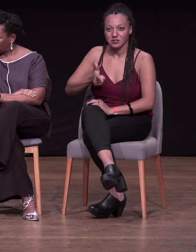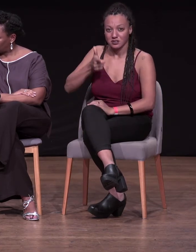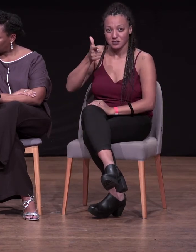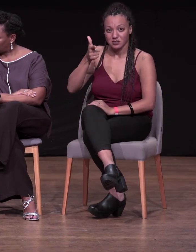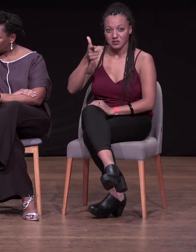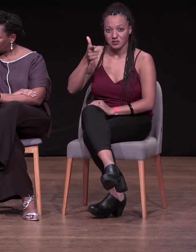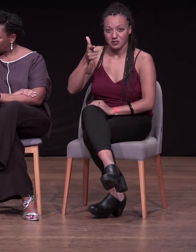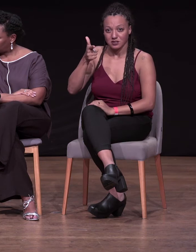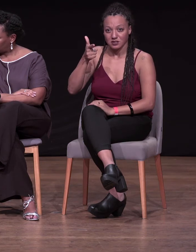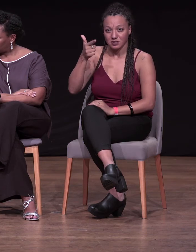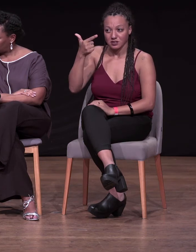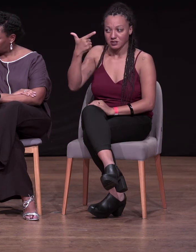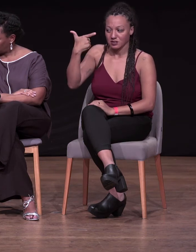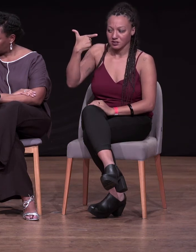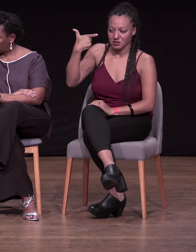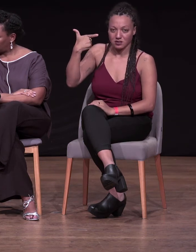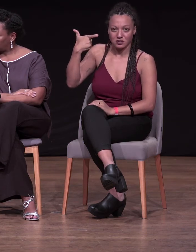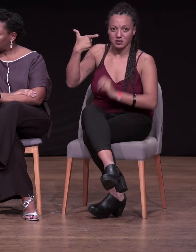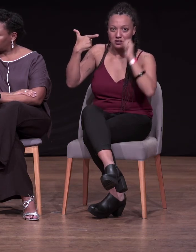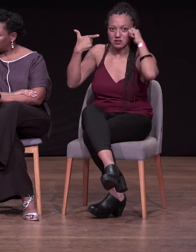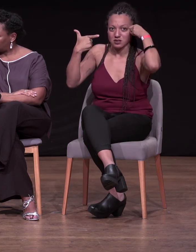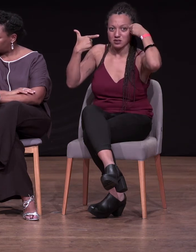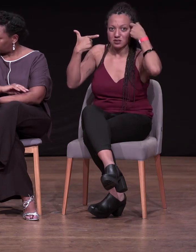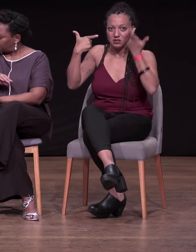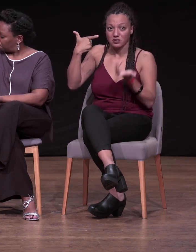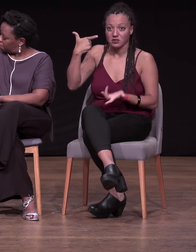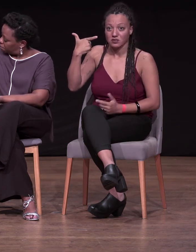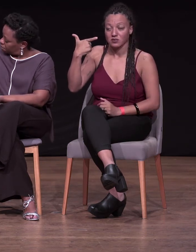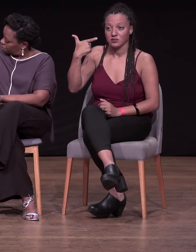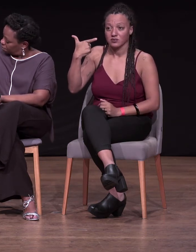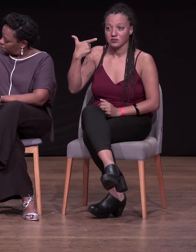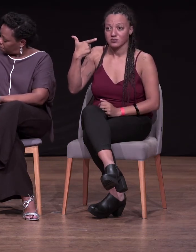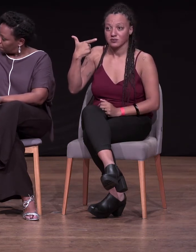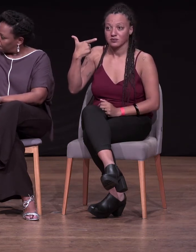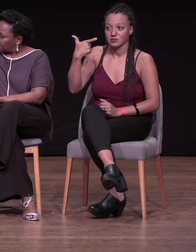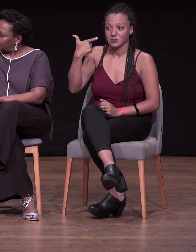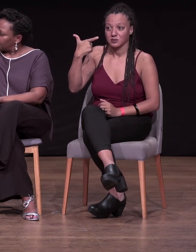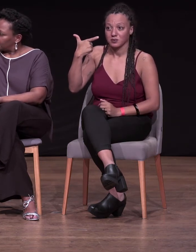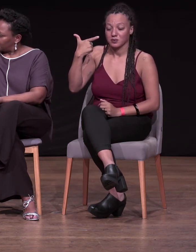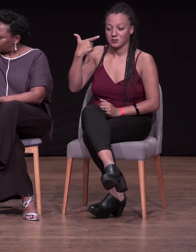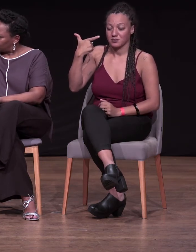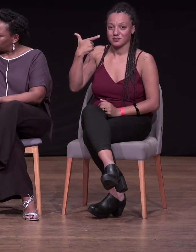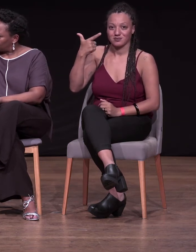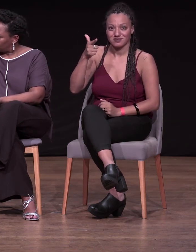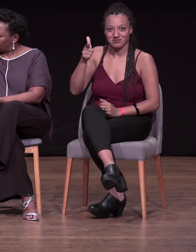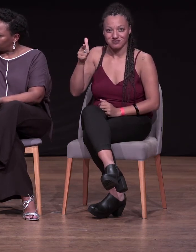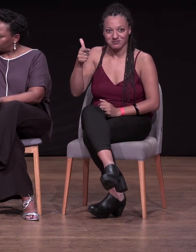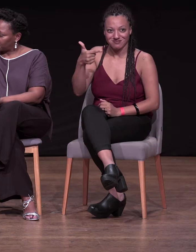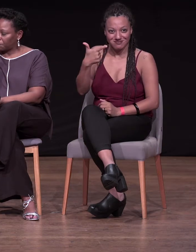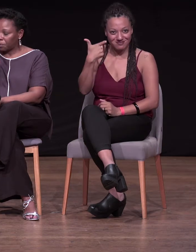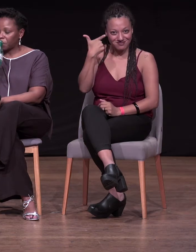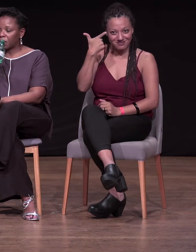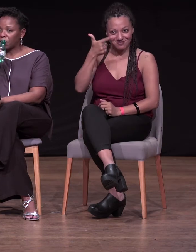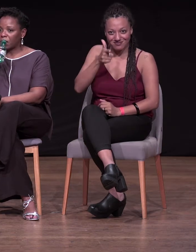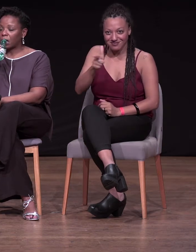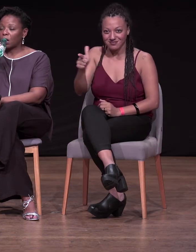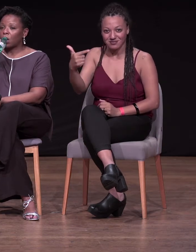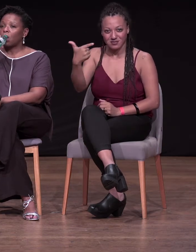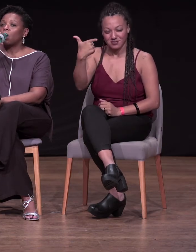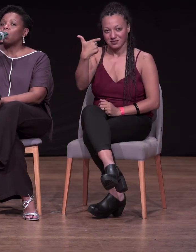mesmo tempo para o corpo de um homem negro são várias armas que voltam contra esse corpo desse homem negro, né? Que é